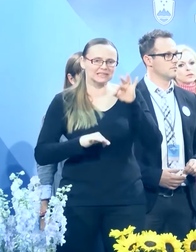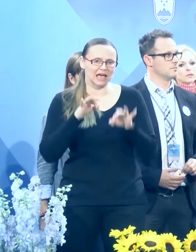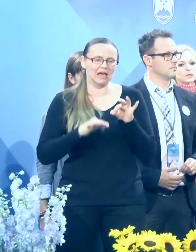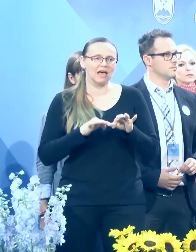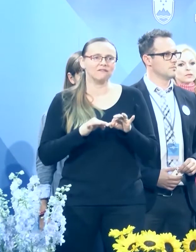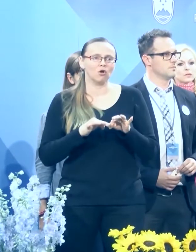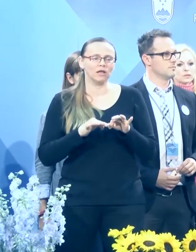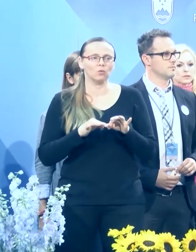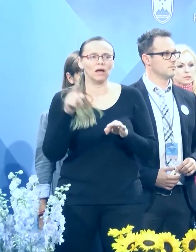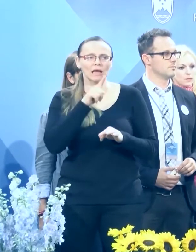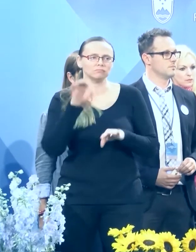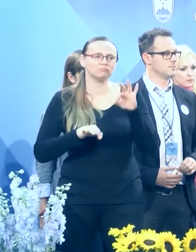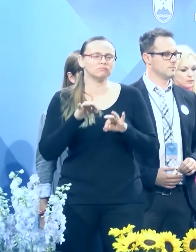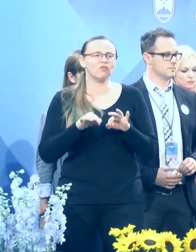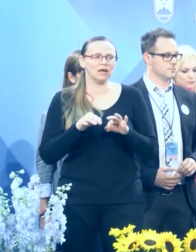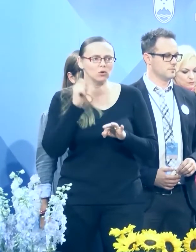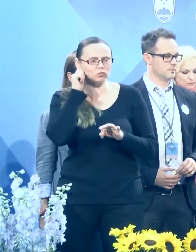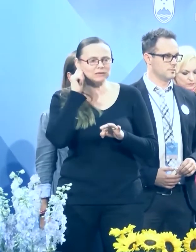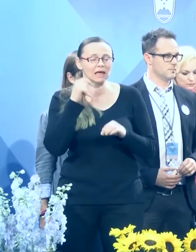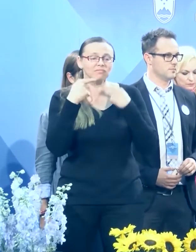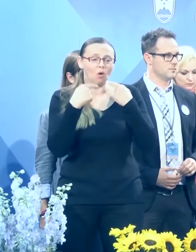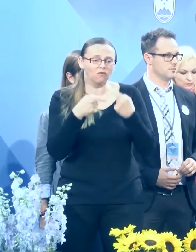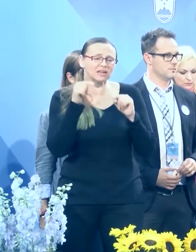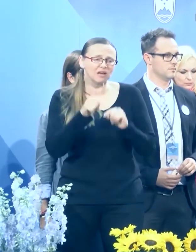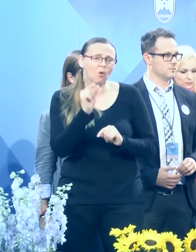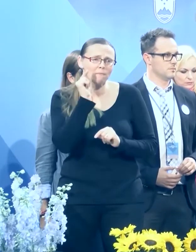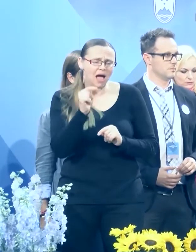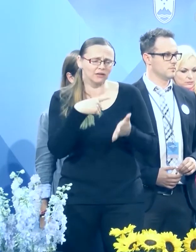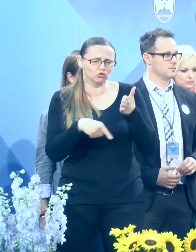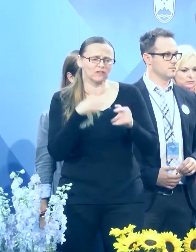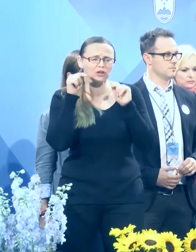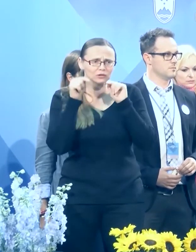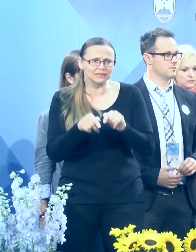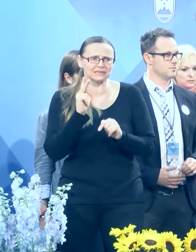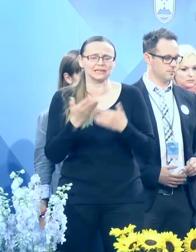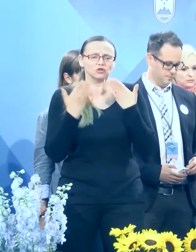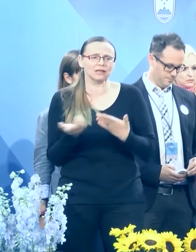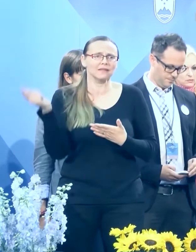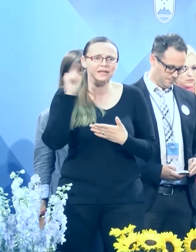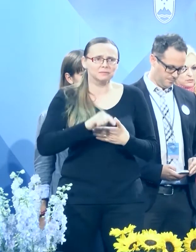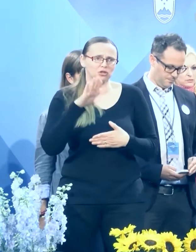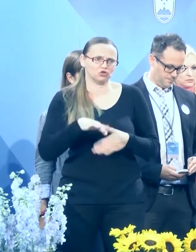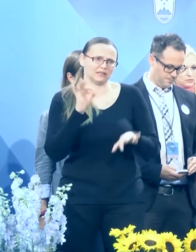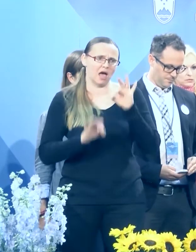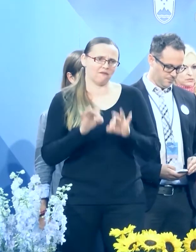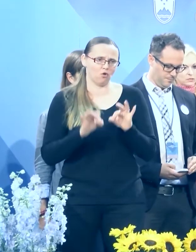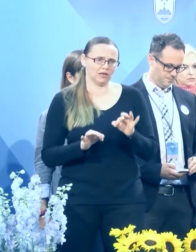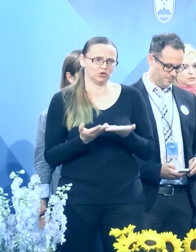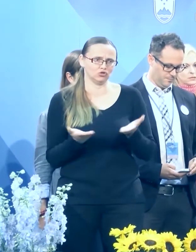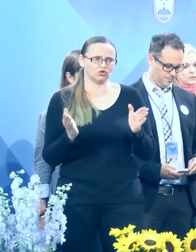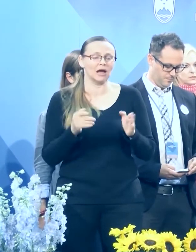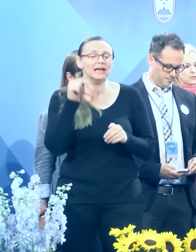voljivce, nagovorili tako zelo majhno število tistih, ki so danes na volišča prišli. S tem so